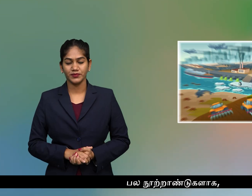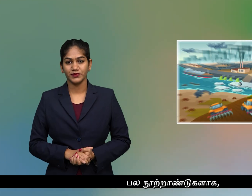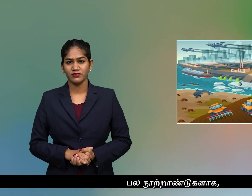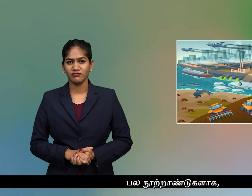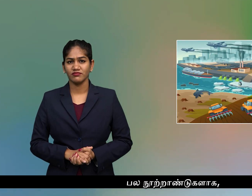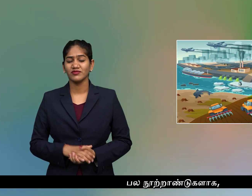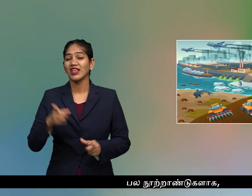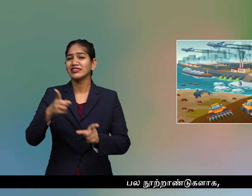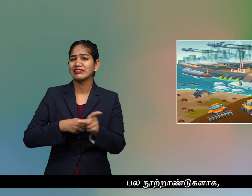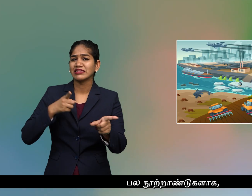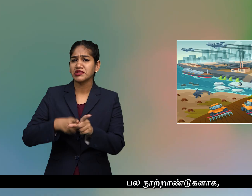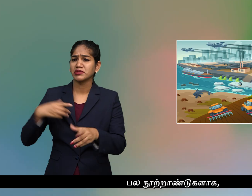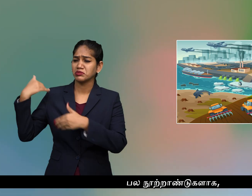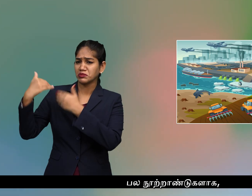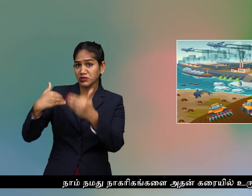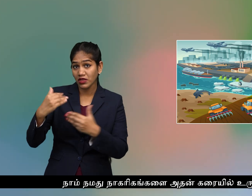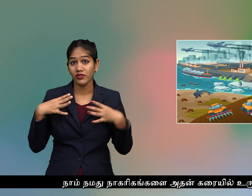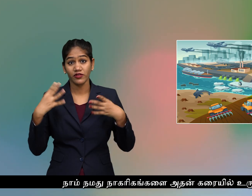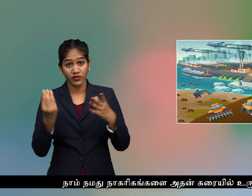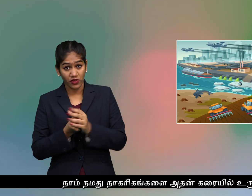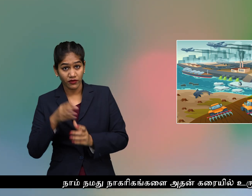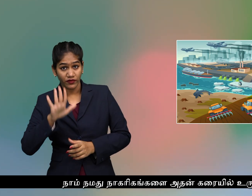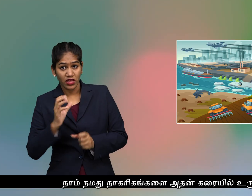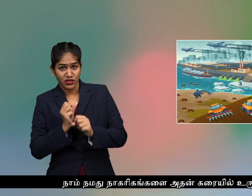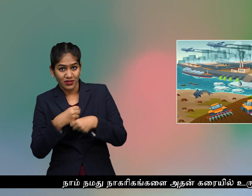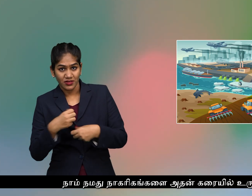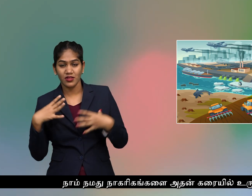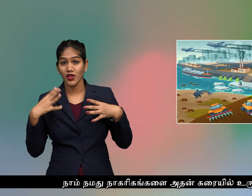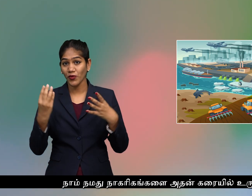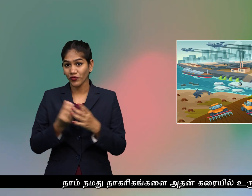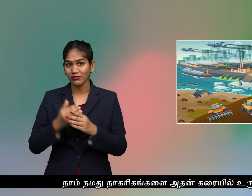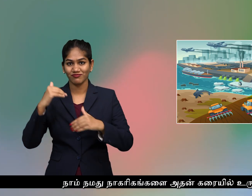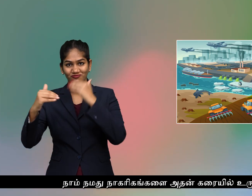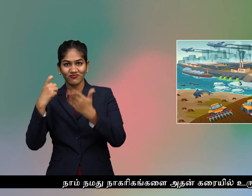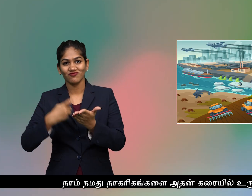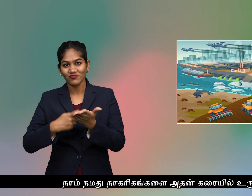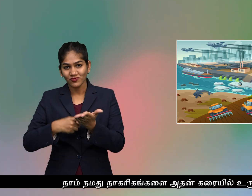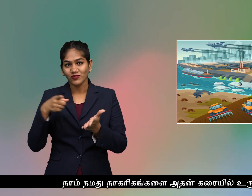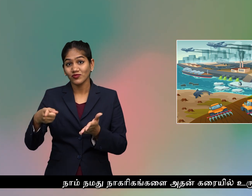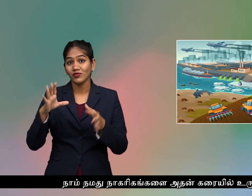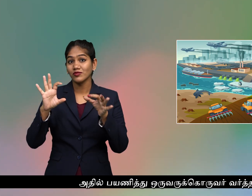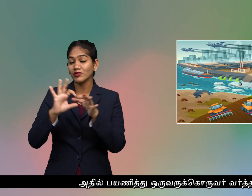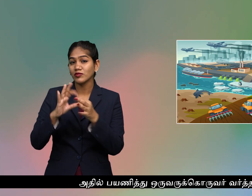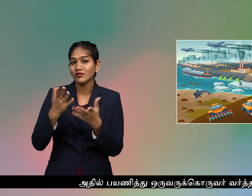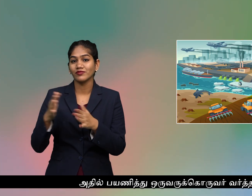பல நூற்றாண்டுகளாக நாம் நமது நாகரிகங்களை அதன் கரையில் உருவாக்கி அதில்